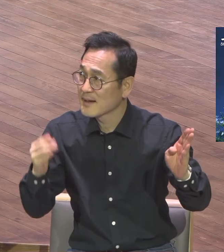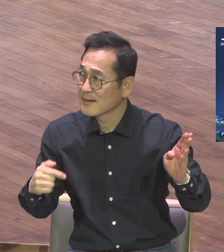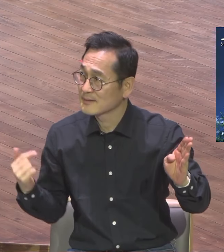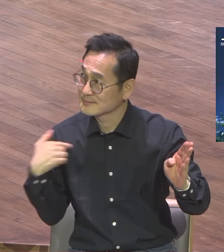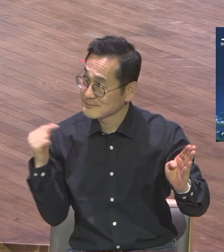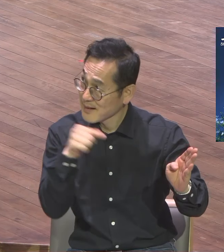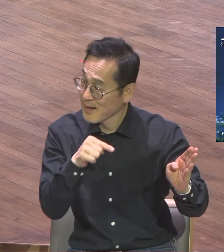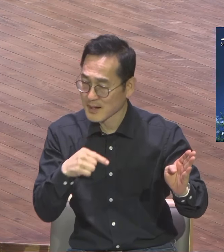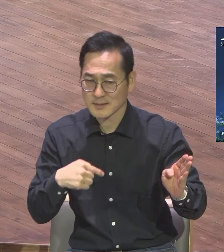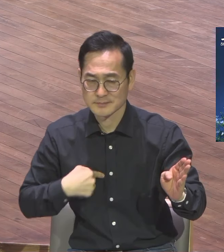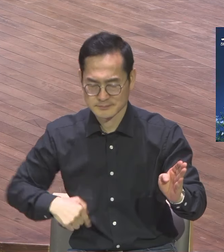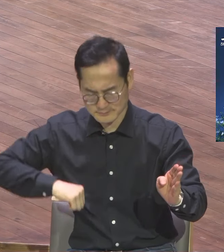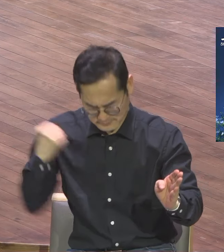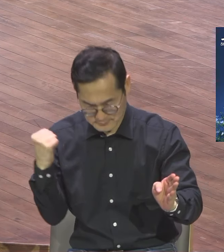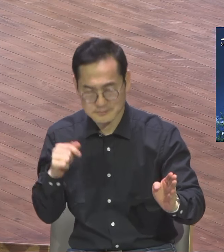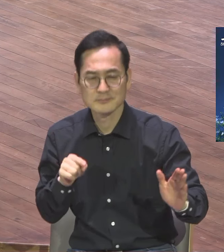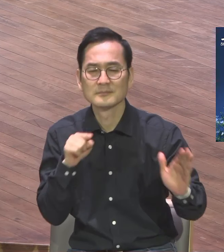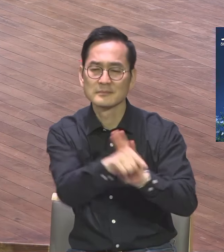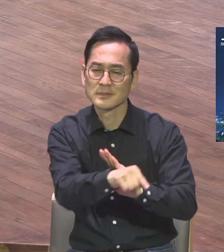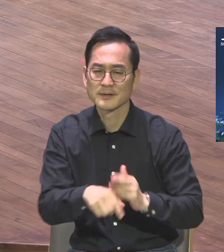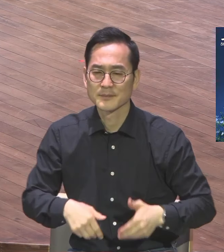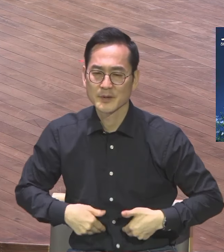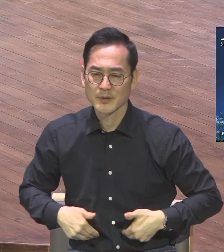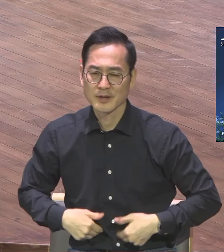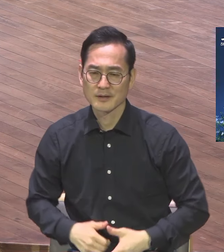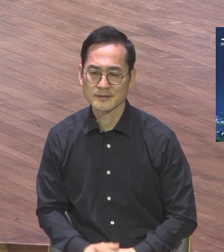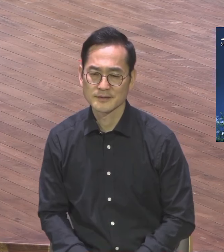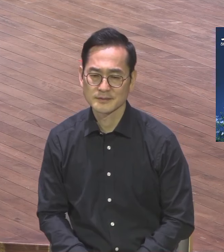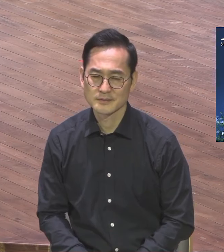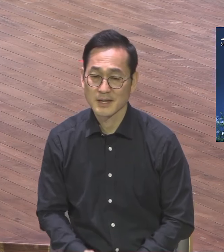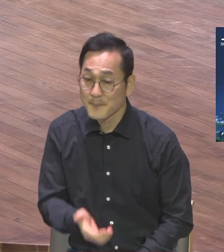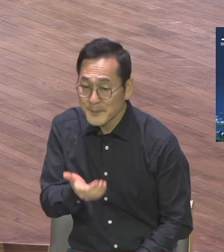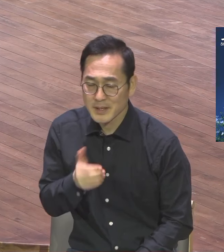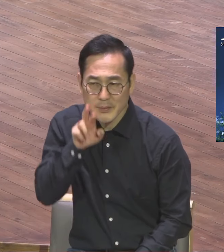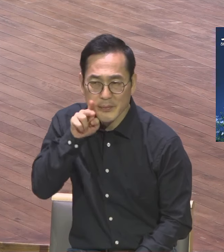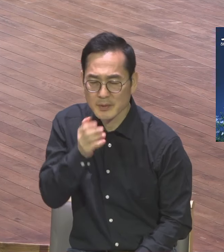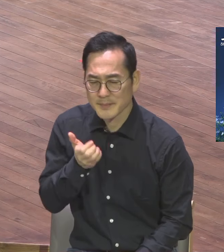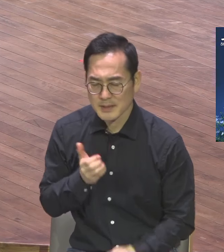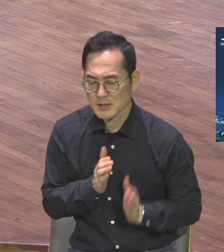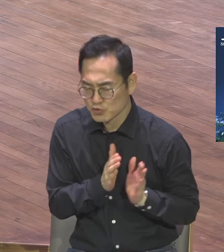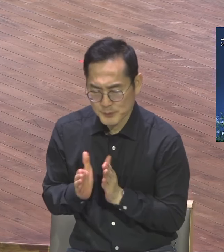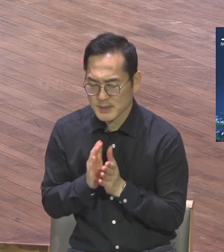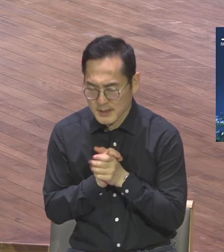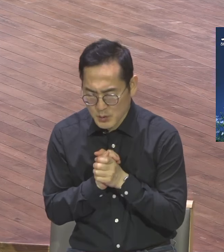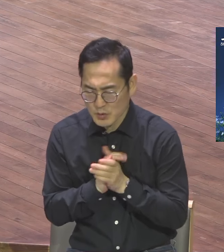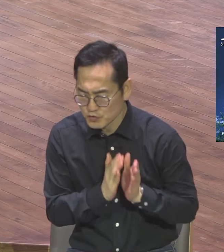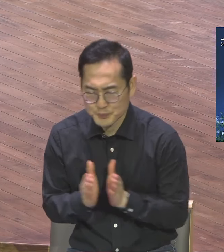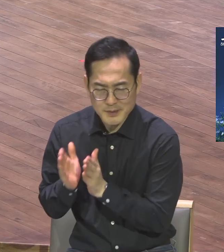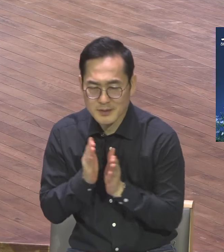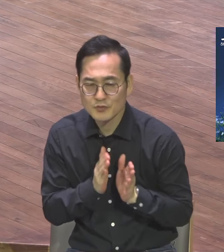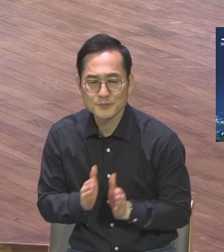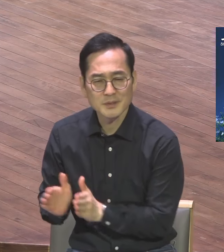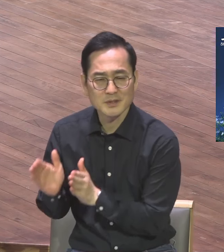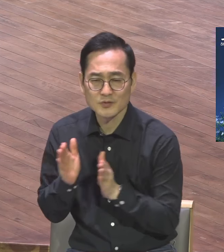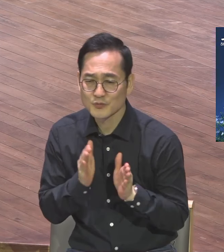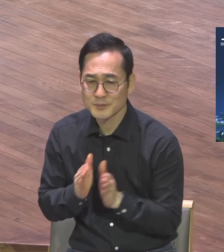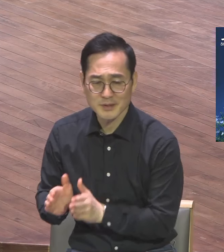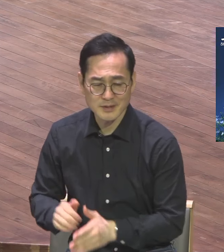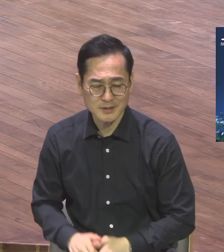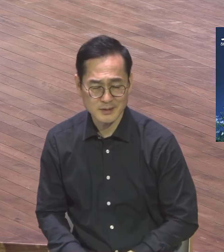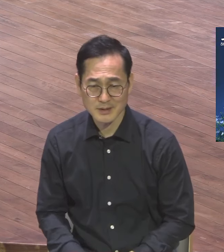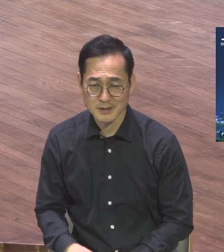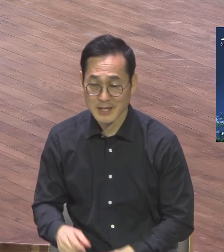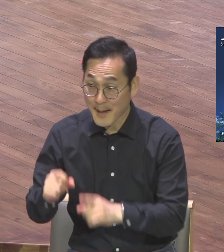하나님께서 어떻게 우리를 사용하시는지 기대하고 준비해야 돼요. 그 지금 말이죠. 우리가